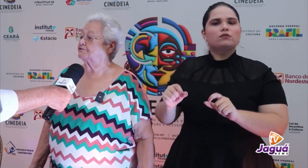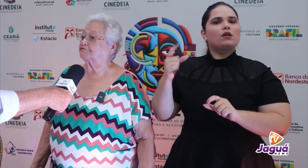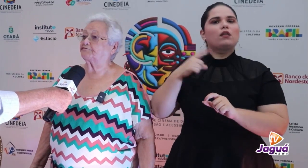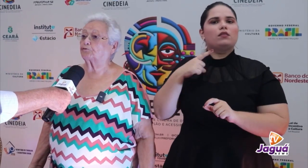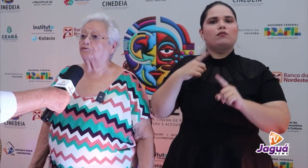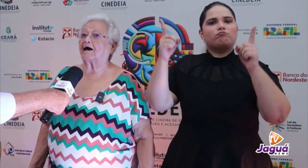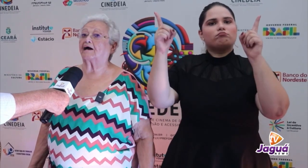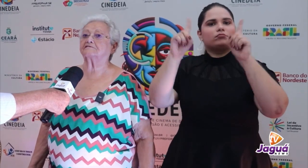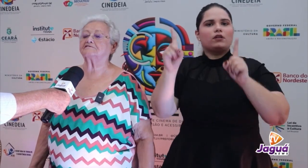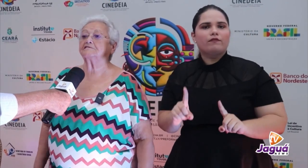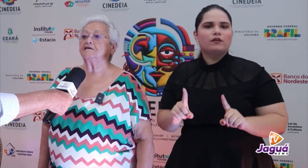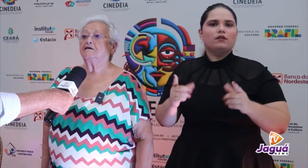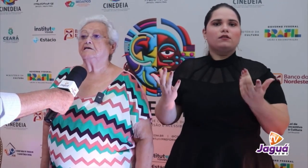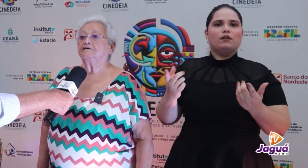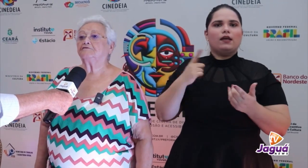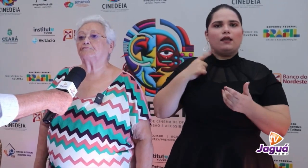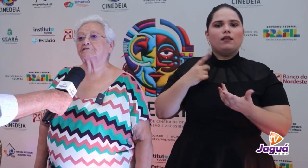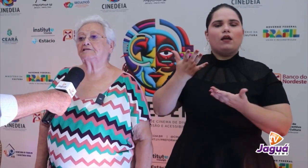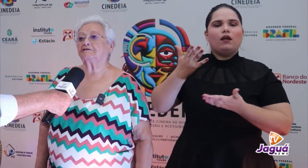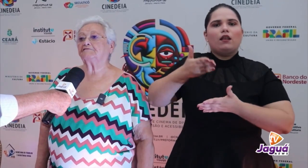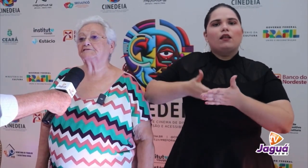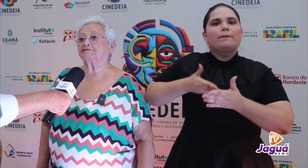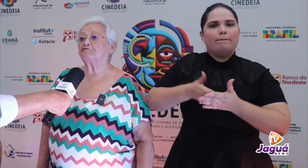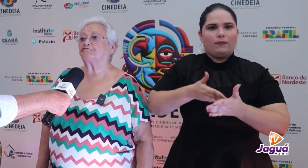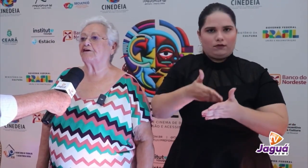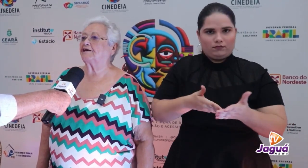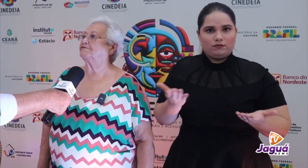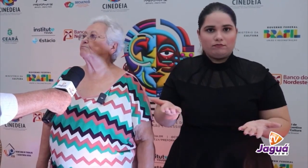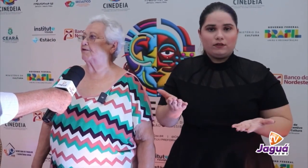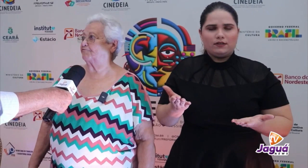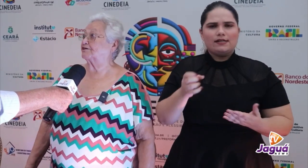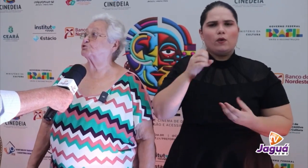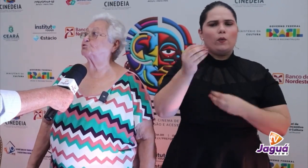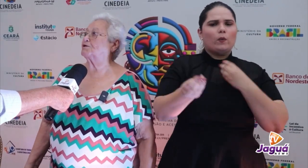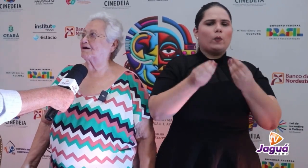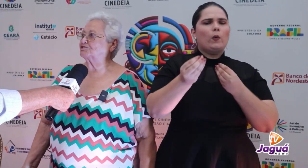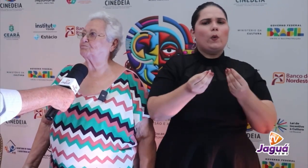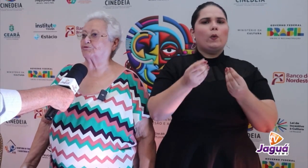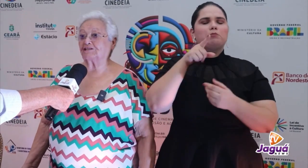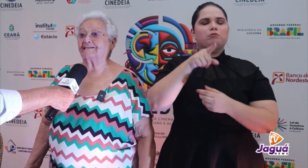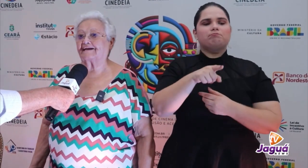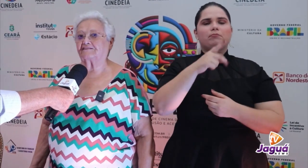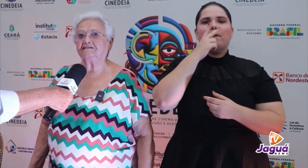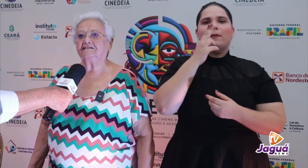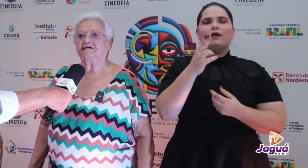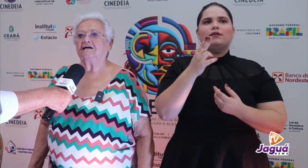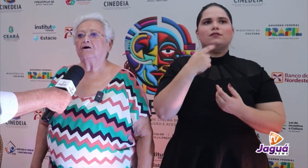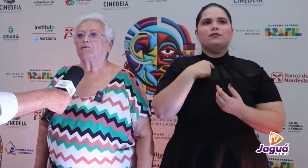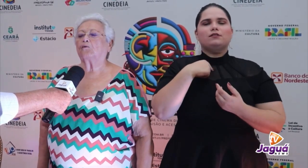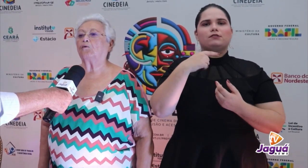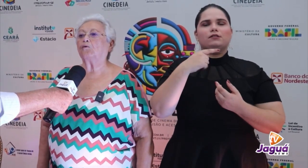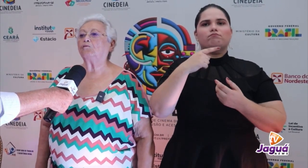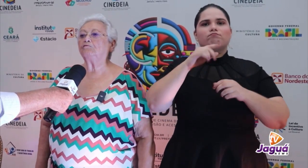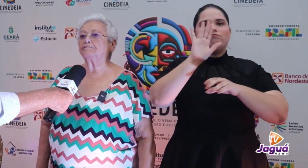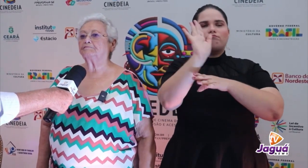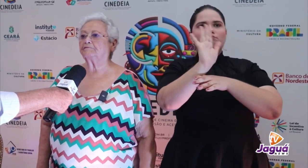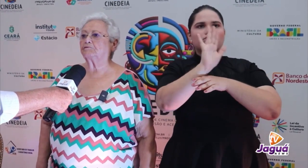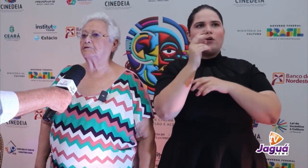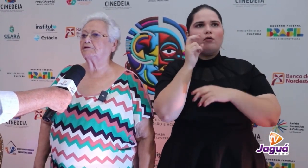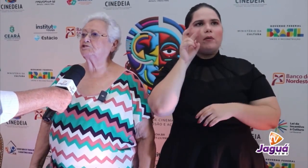de dificuldades, e você se vê sua imagem projetada